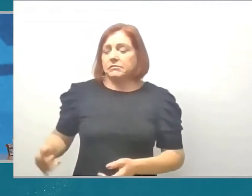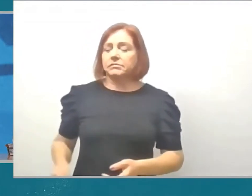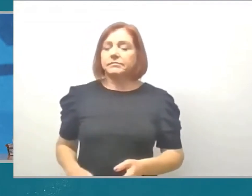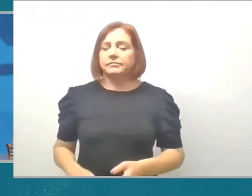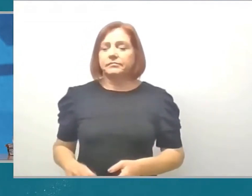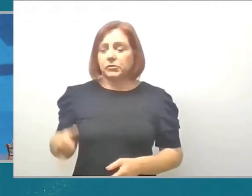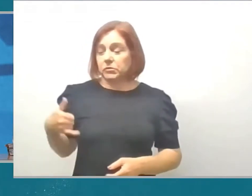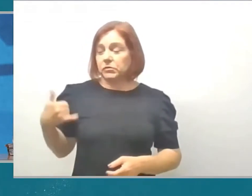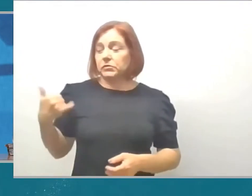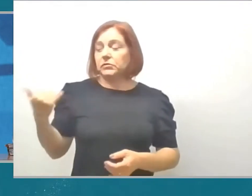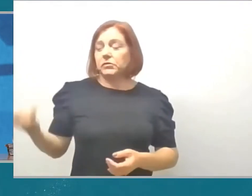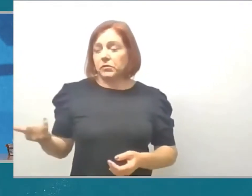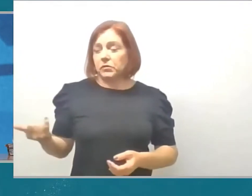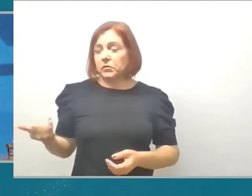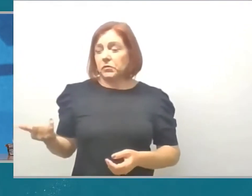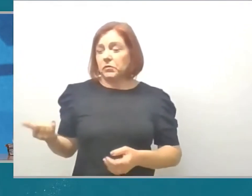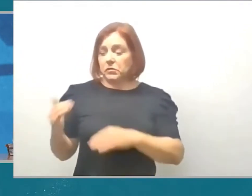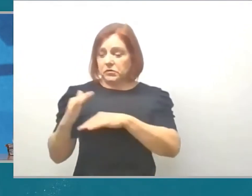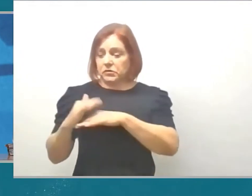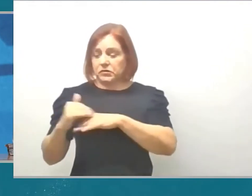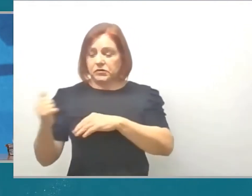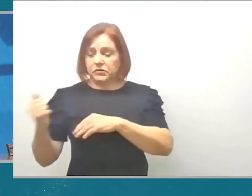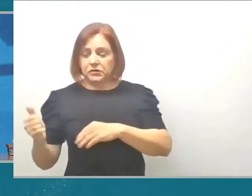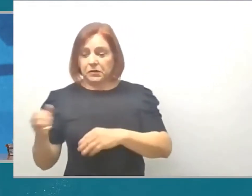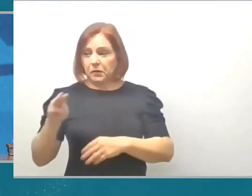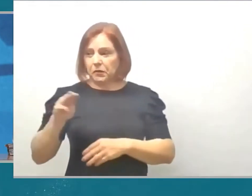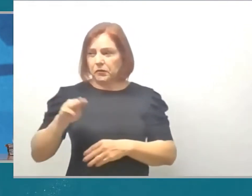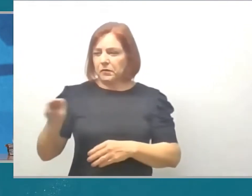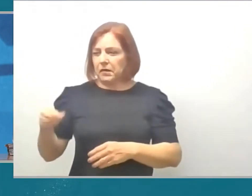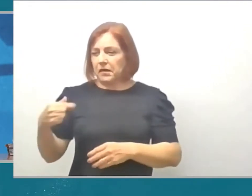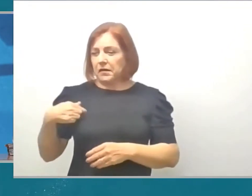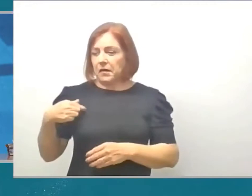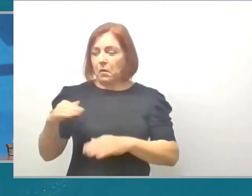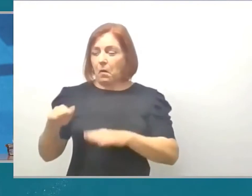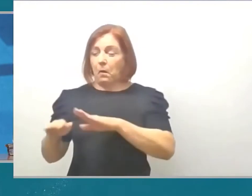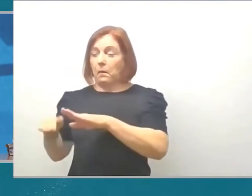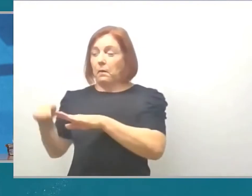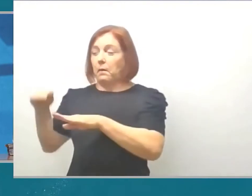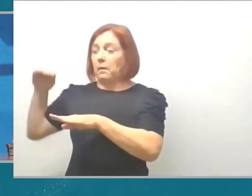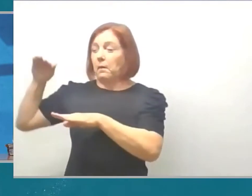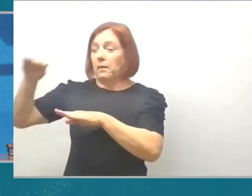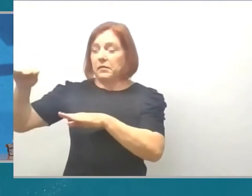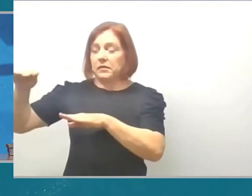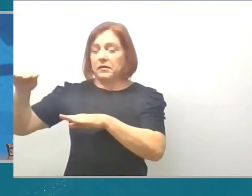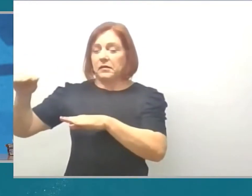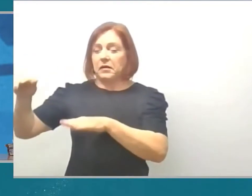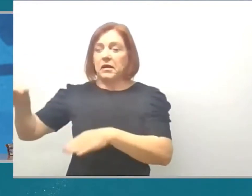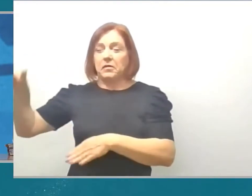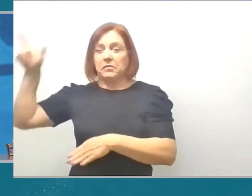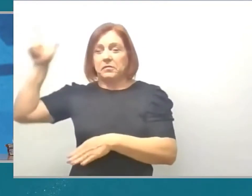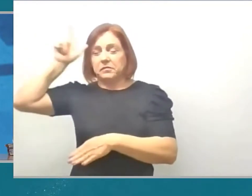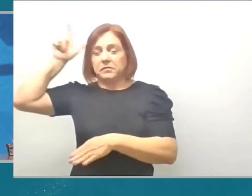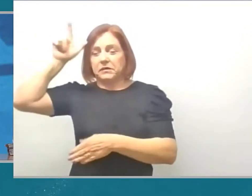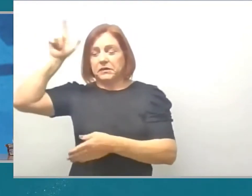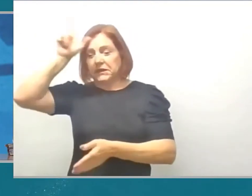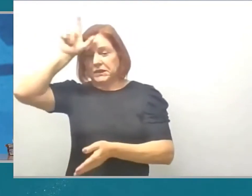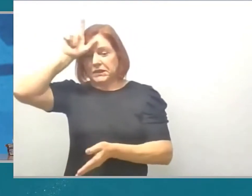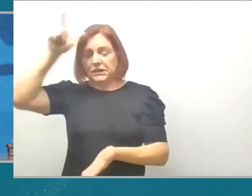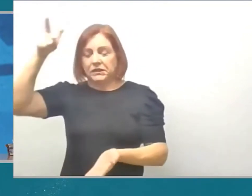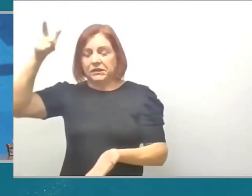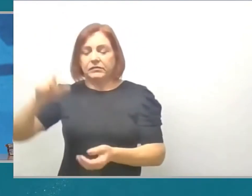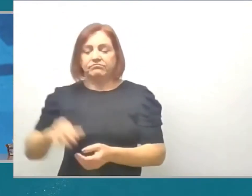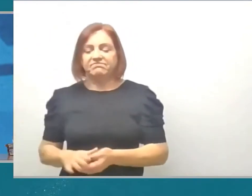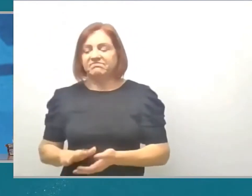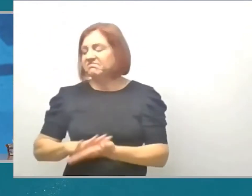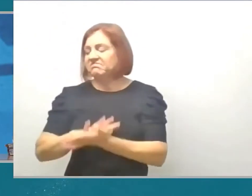coisas. Puxa, estou na liderança. Irmãos, isso é nada. A posição